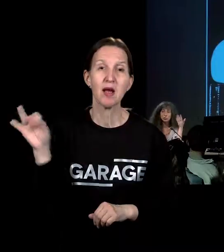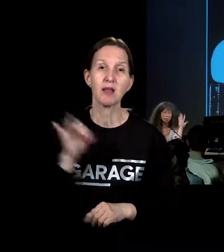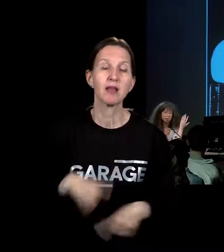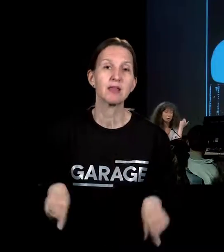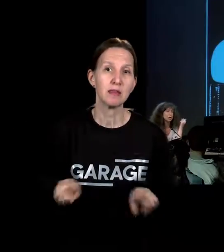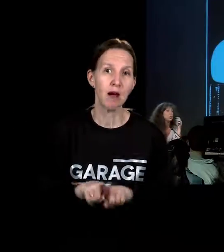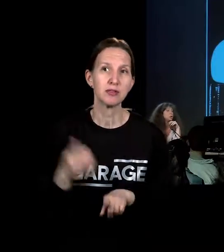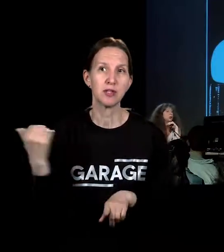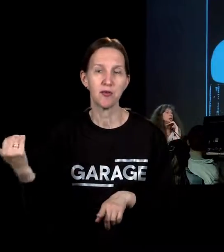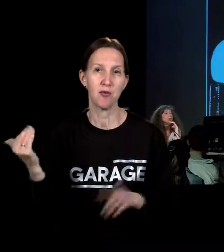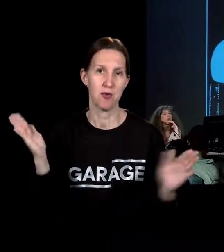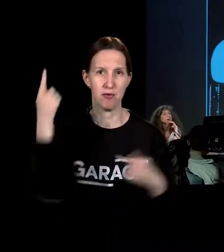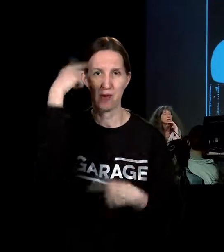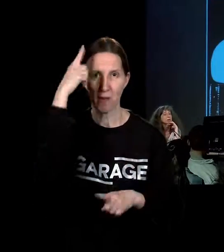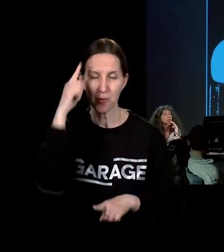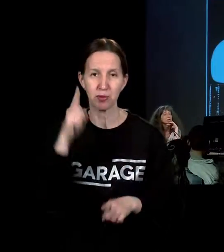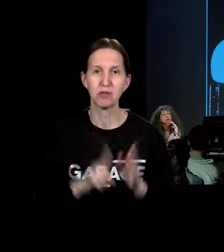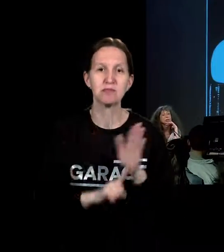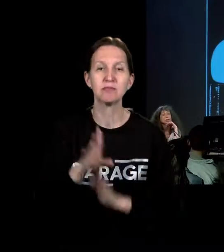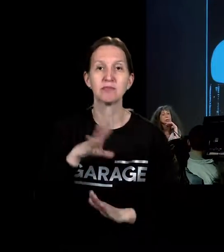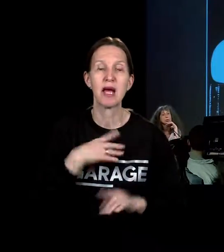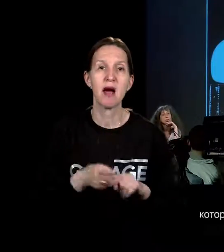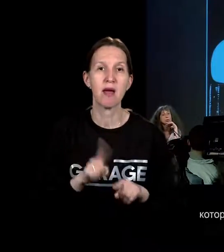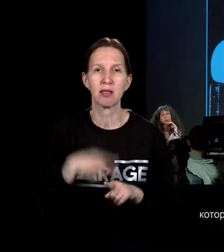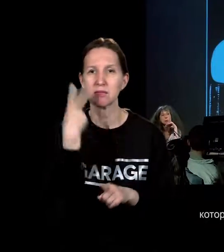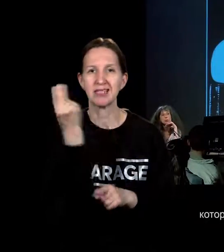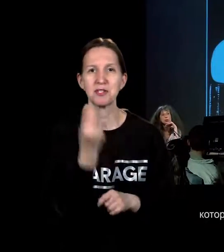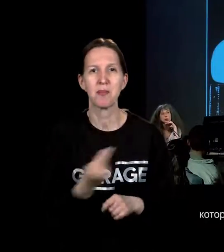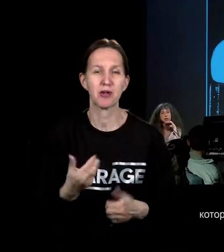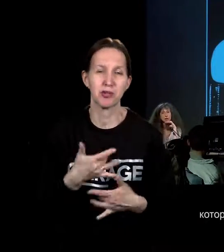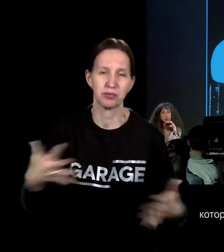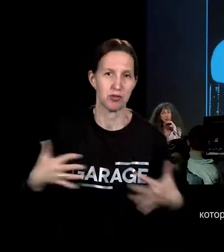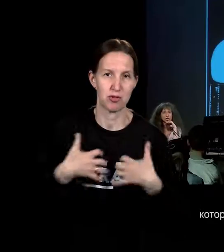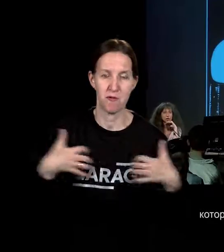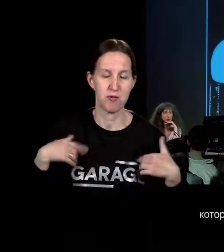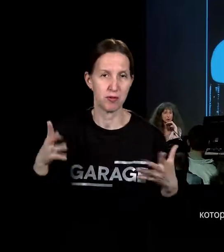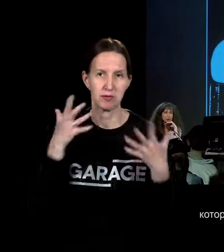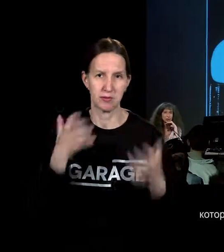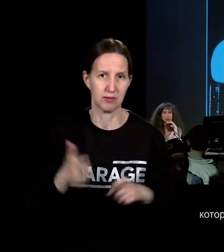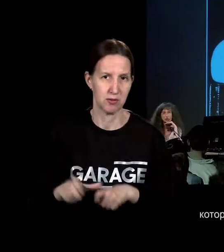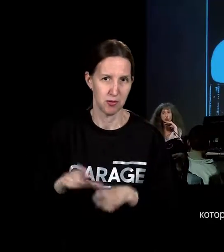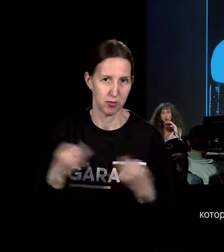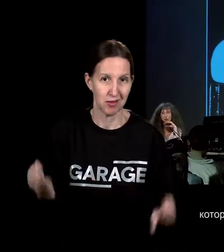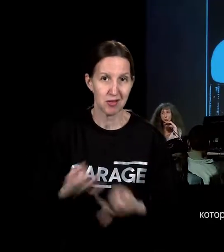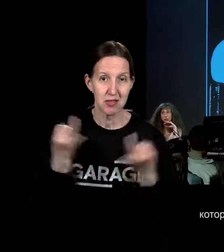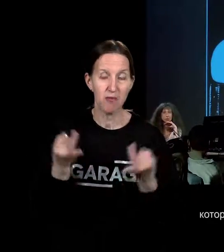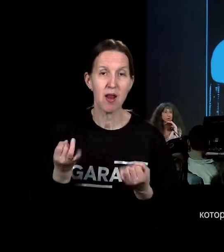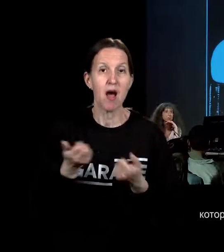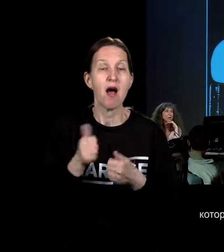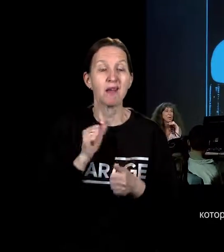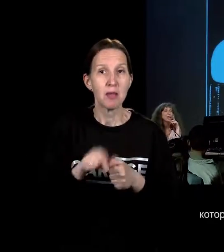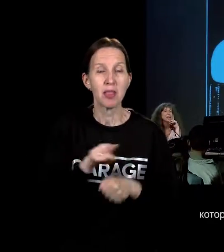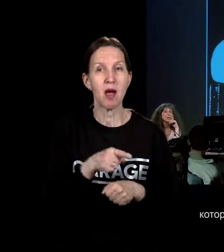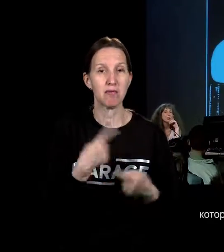вещи, работы, с которых он начинал, это изображения животных, которые его ужасно интересовали, и как некие отличные от нас живые